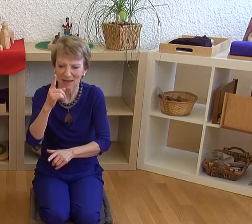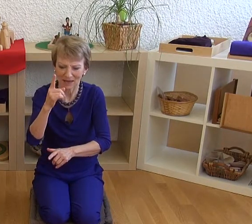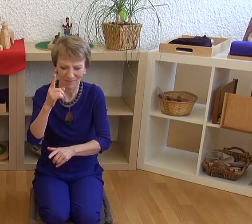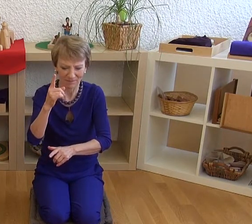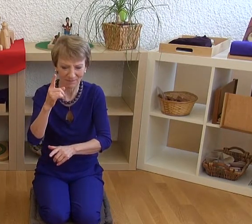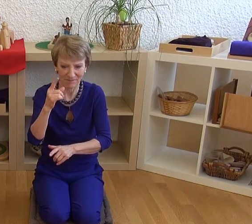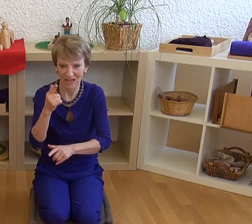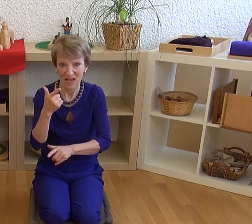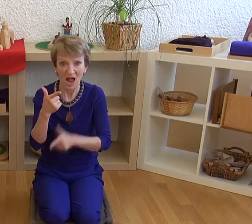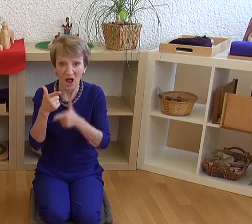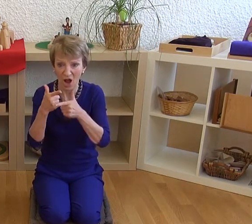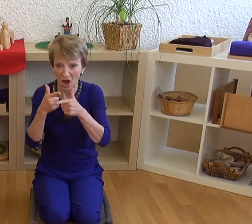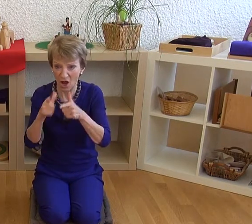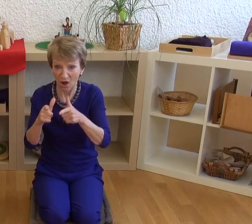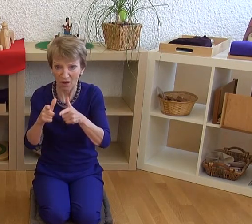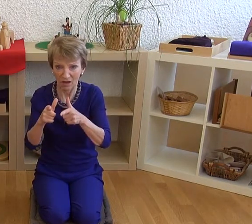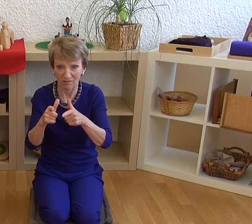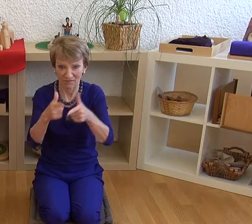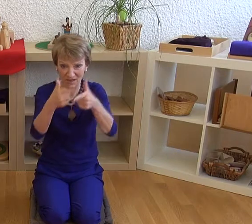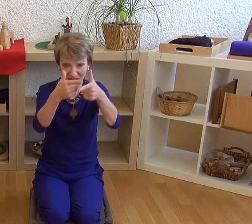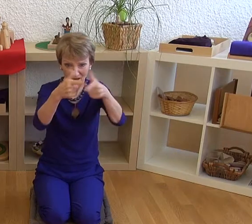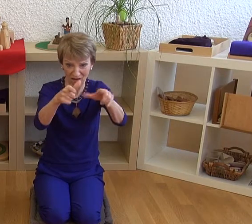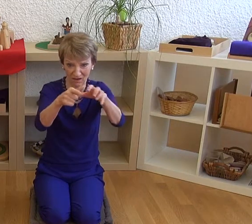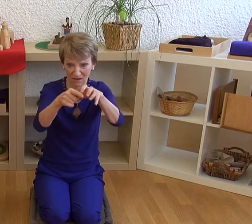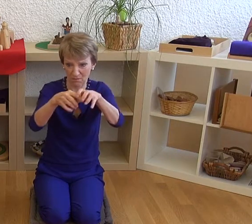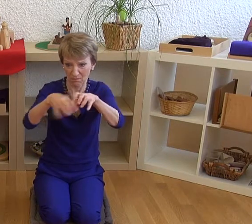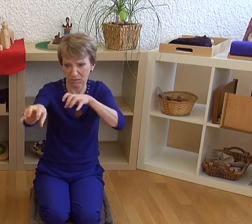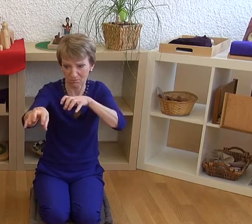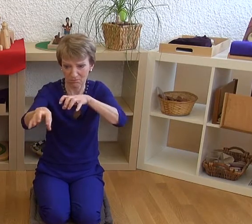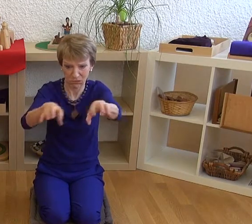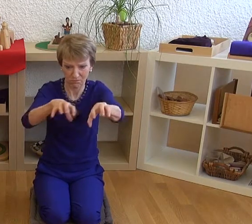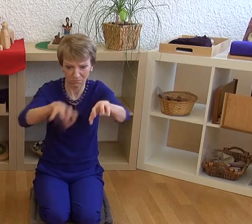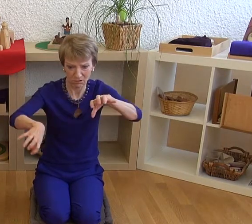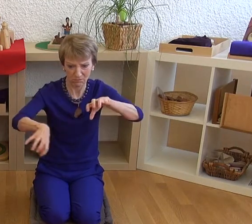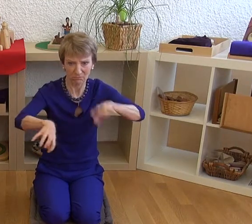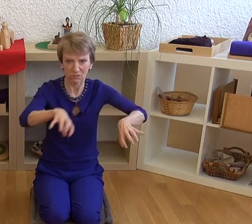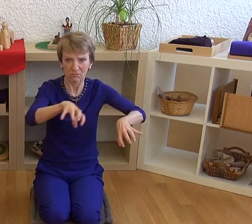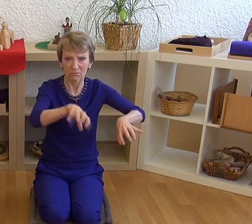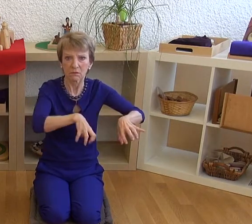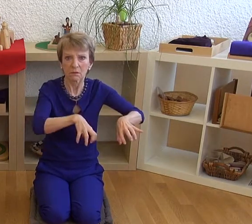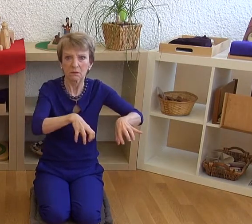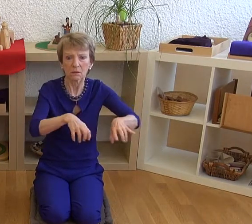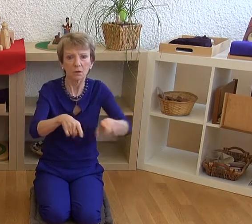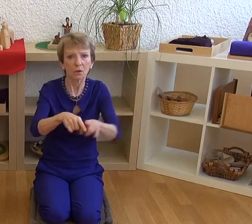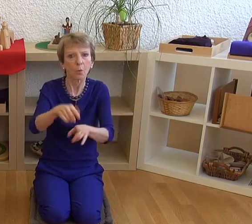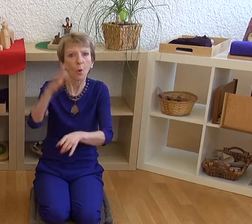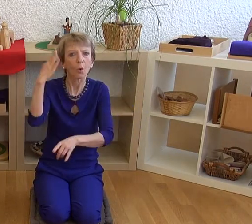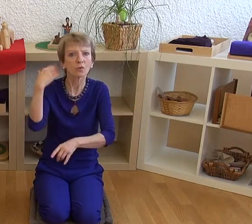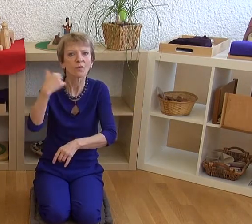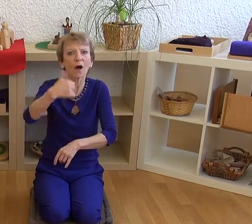mais chacune n'était plus qu'un morceau du langage d'autrefois.